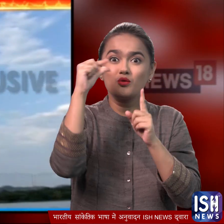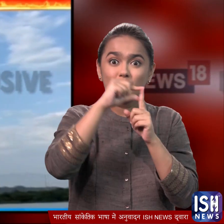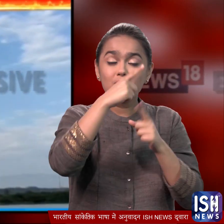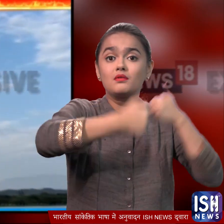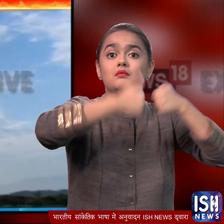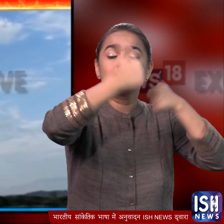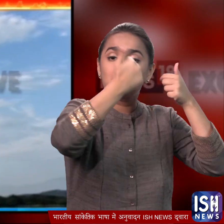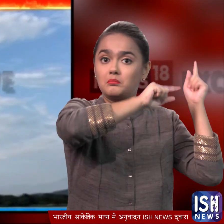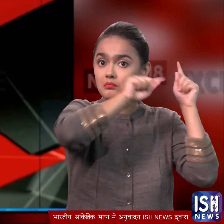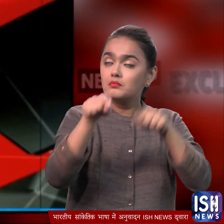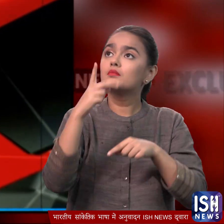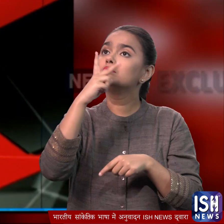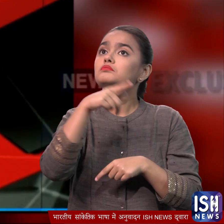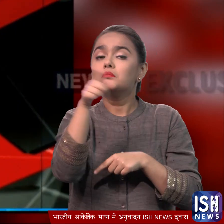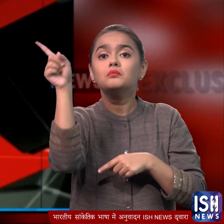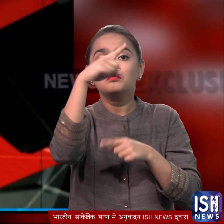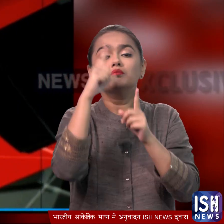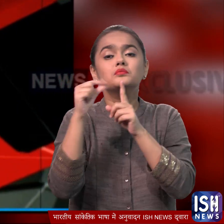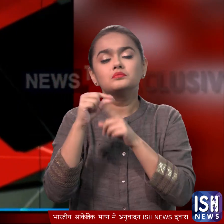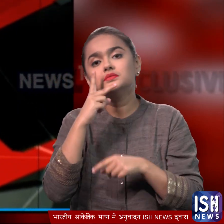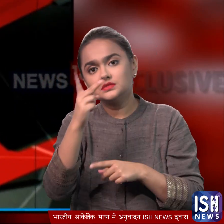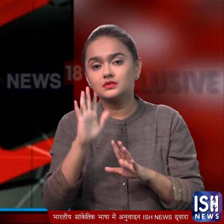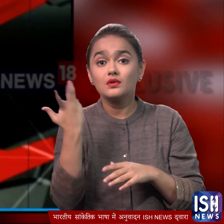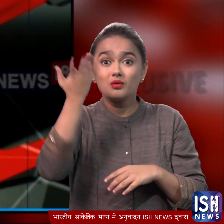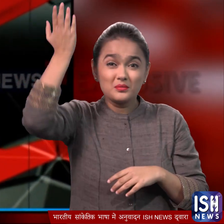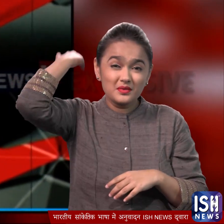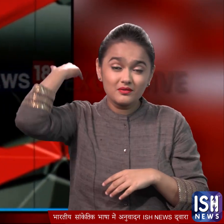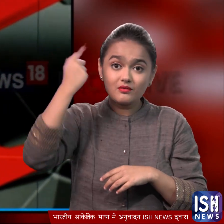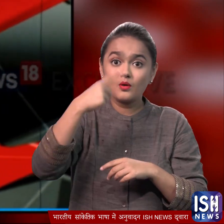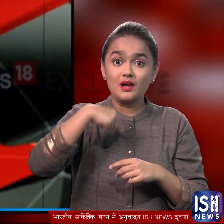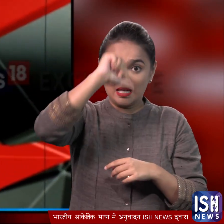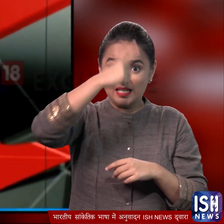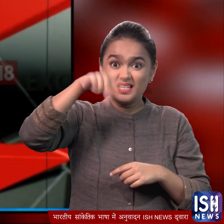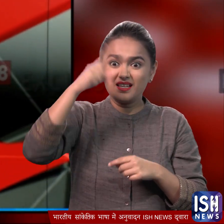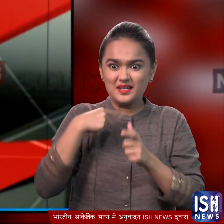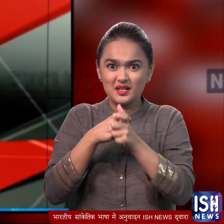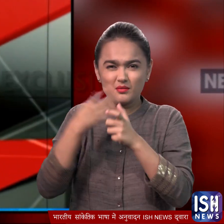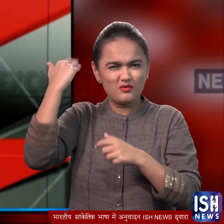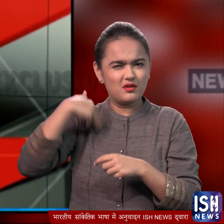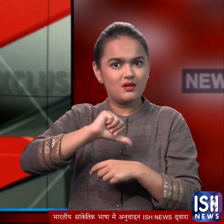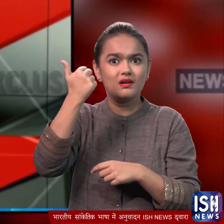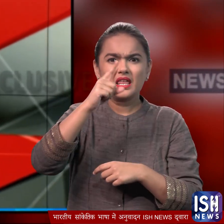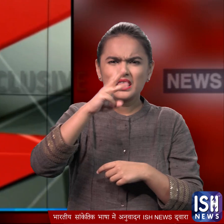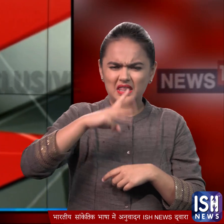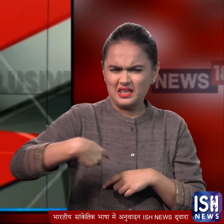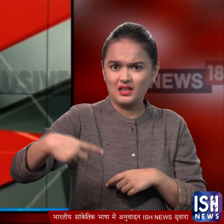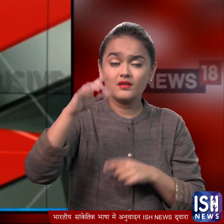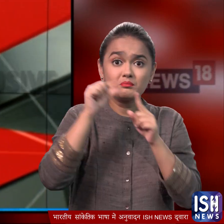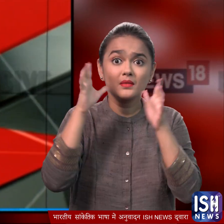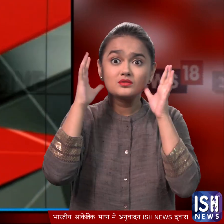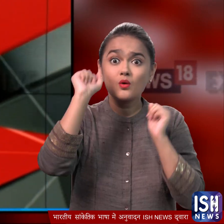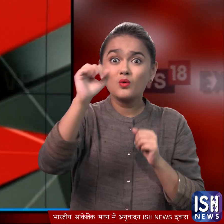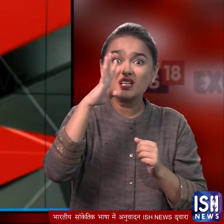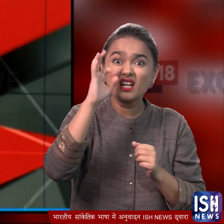के राज्यपाल वहां पहुंचेंगे। सौभाग्य की बात यह कि 1971 की लड़ाई में भारतीय सेना की जीत बेमिसाल थी, जिसने सिर्फ 13 दिन में पाकिस्तान